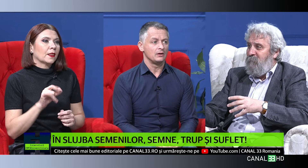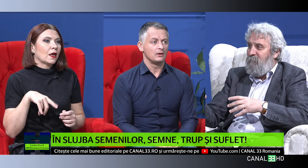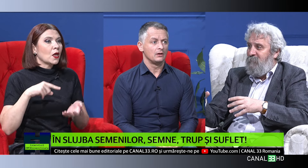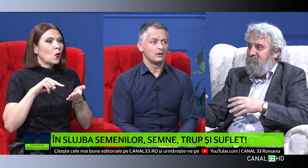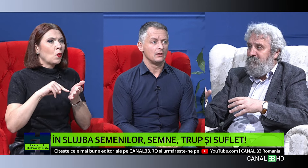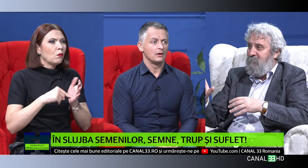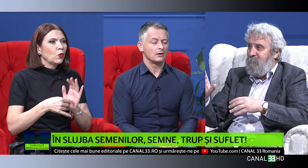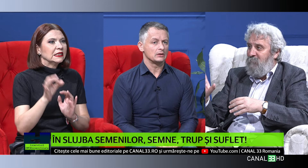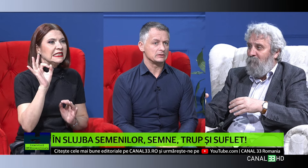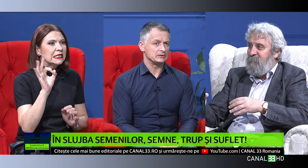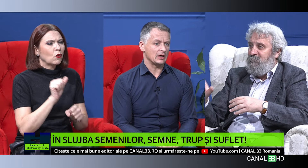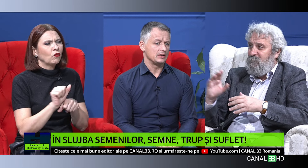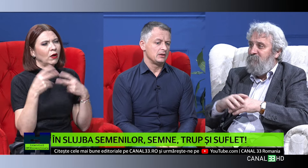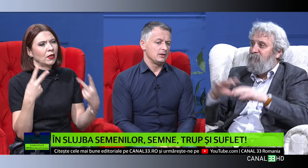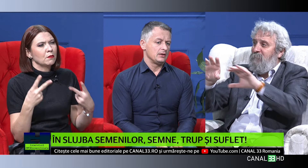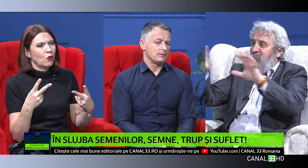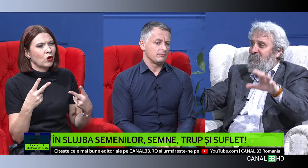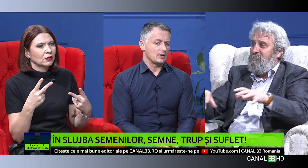zero foarte important în istoria